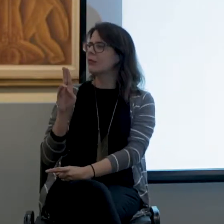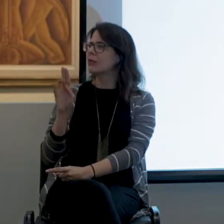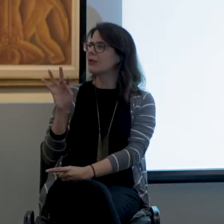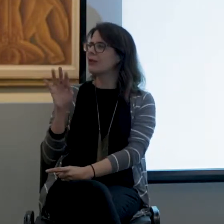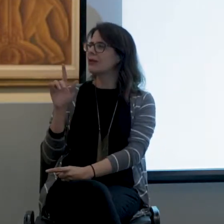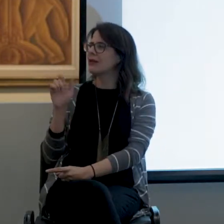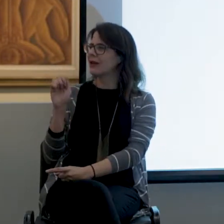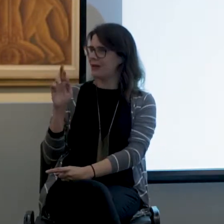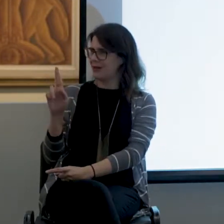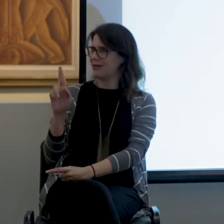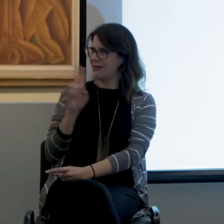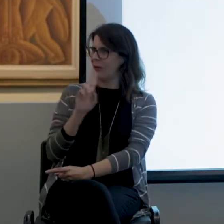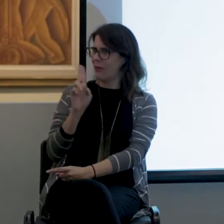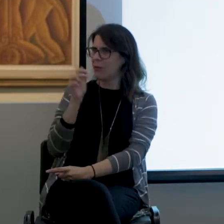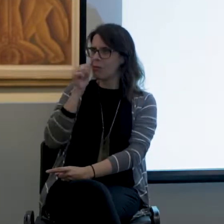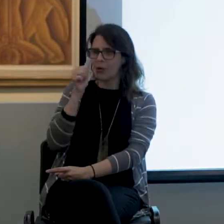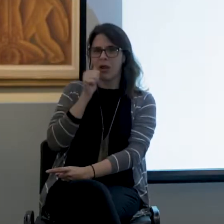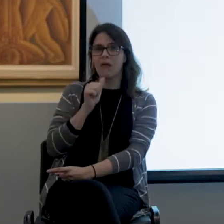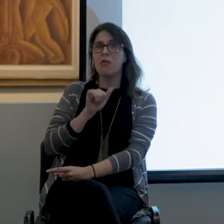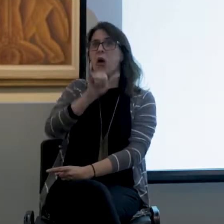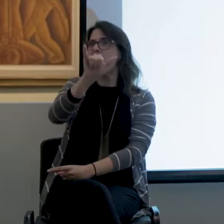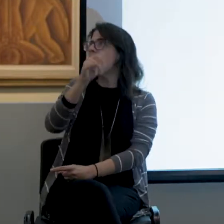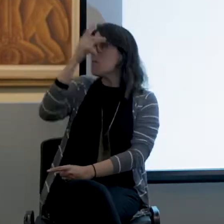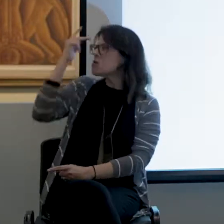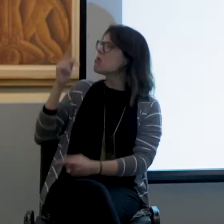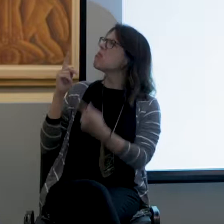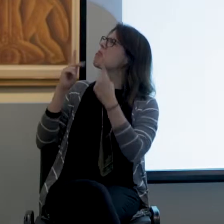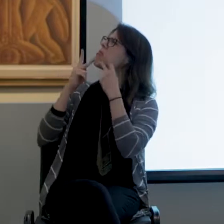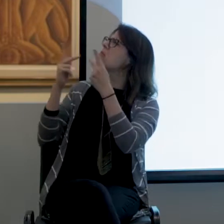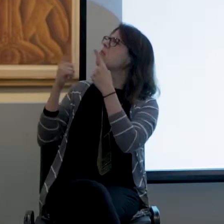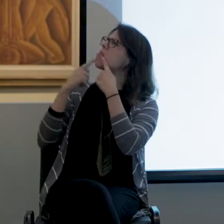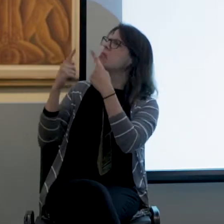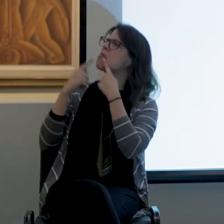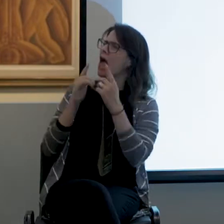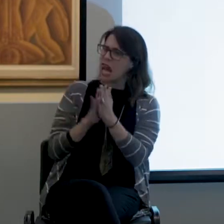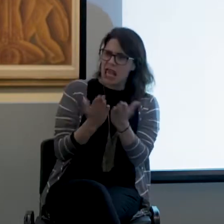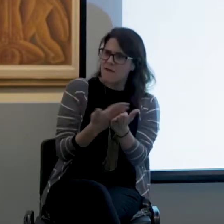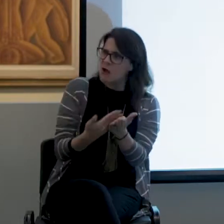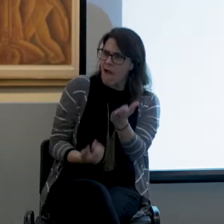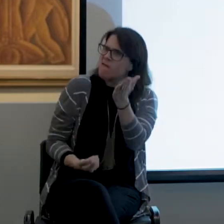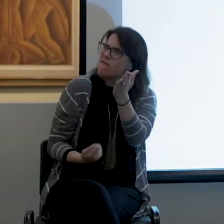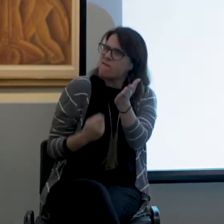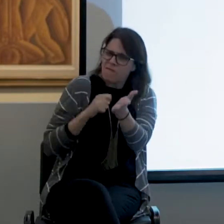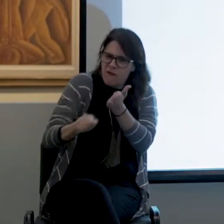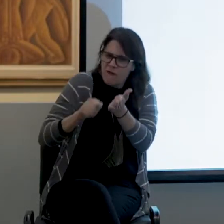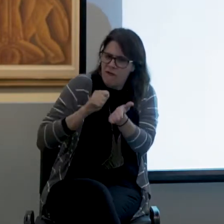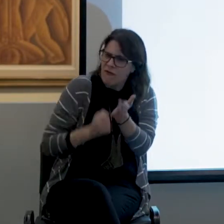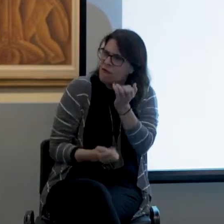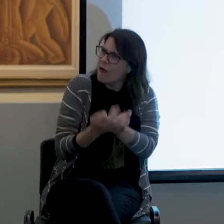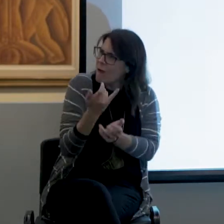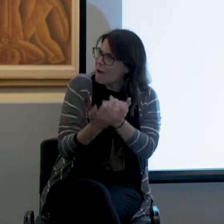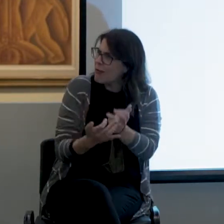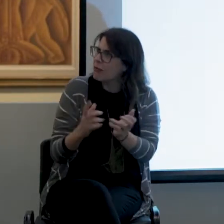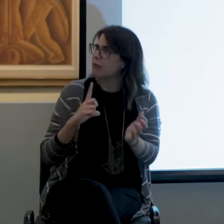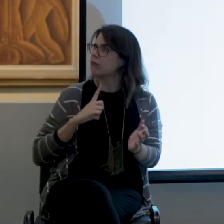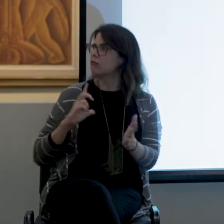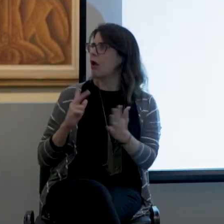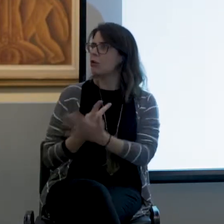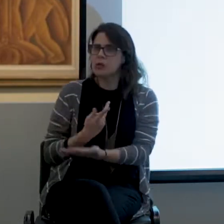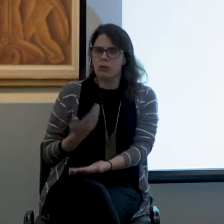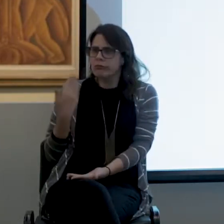Ou uma exposição de arte e sexualidade, como a que aconteceu lá no Rio Grande do Sul, vira um caso de polícia, de